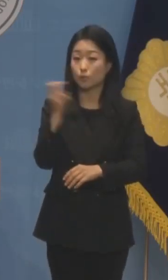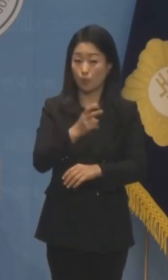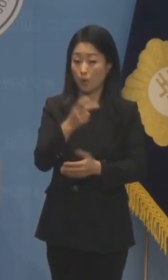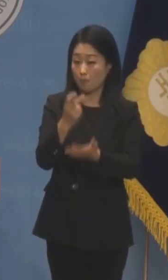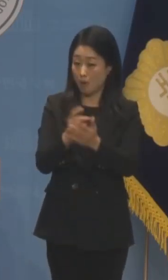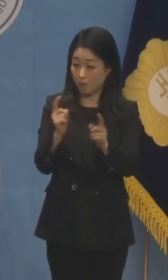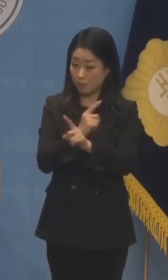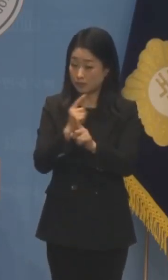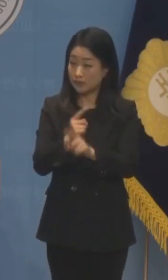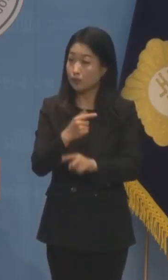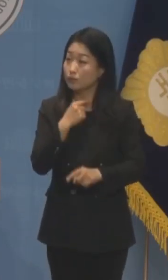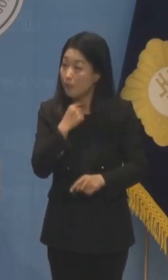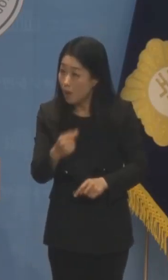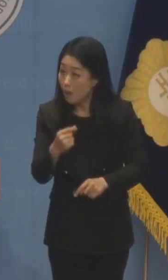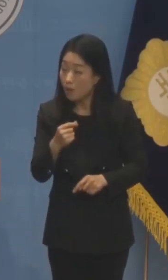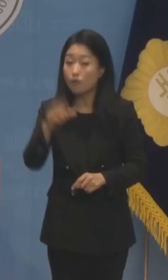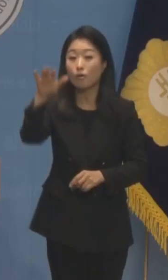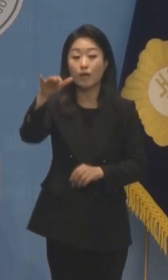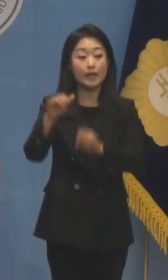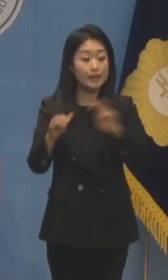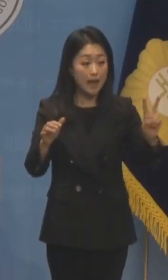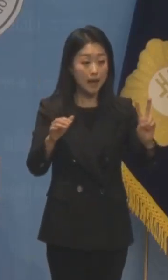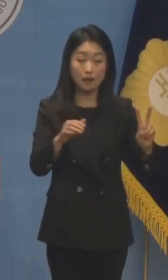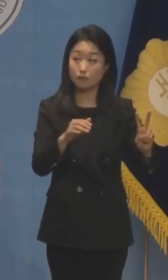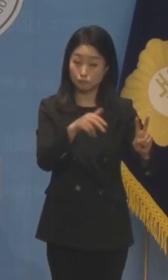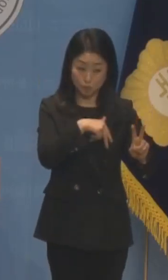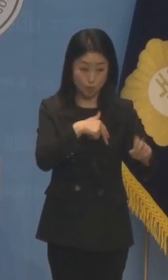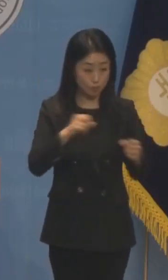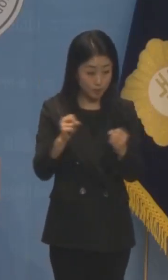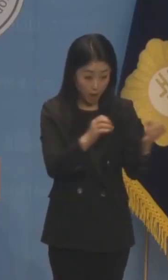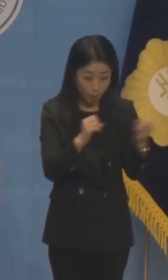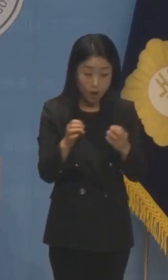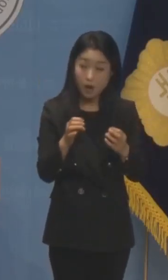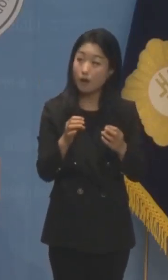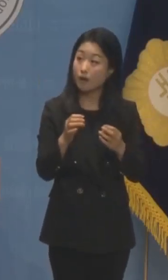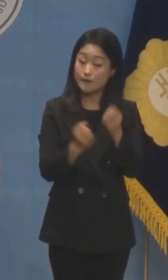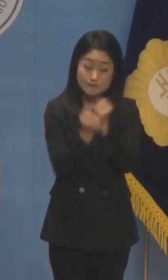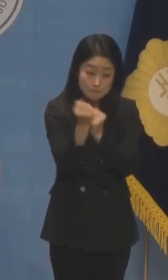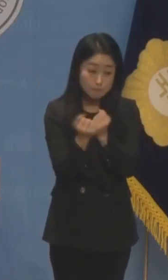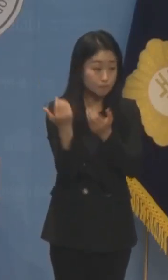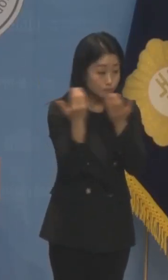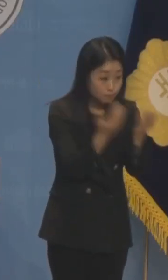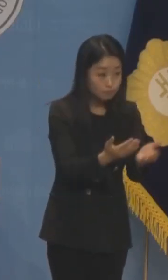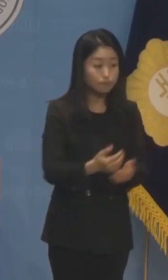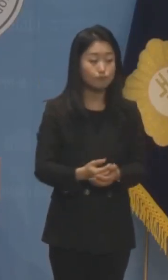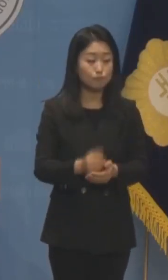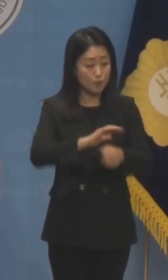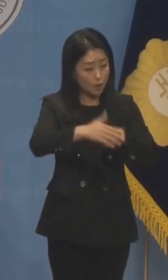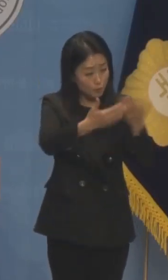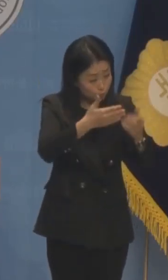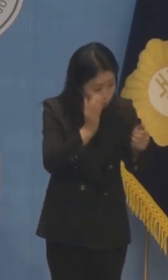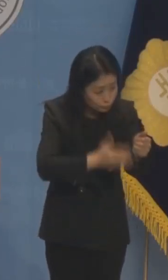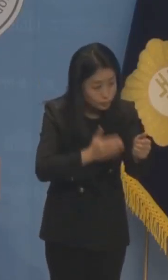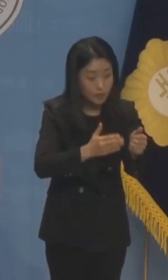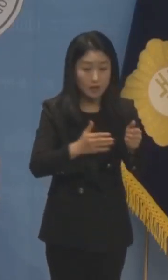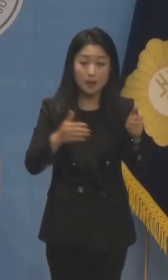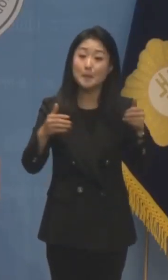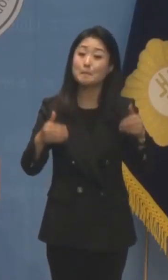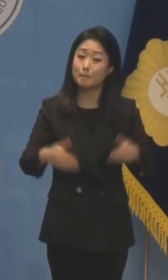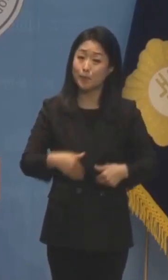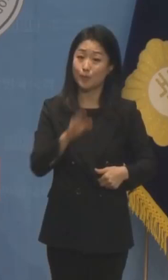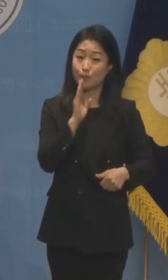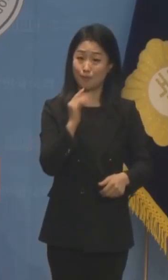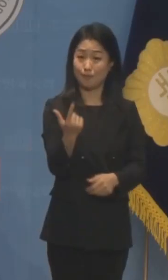법을 고치려면 야당들과 대화하고 설득하고 협조를 구해야